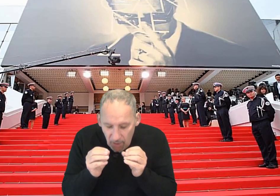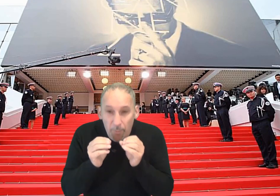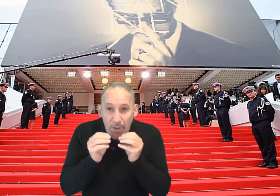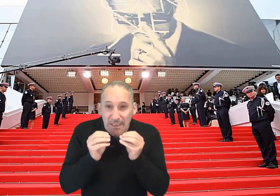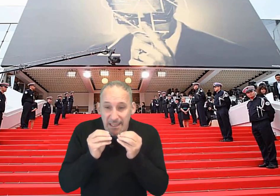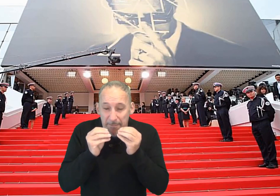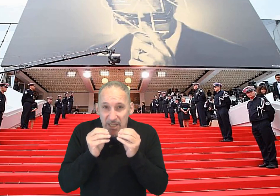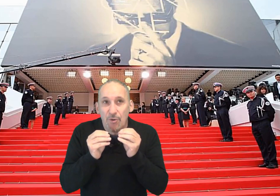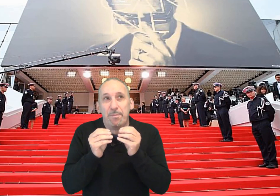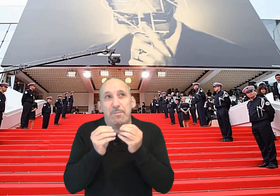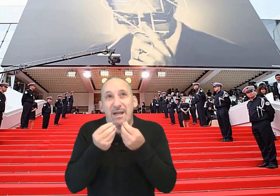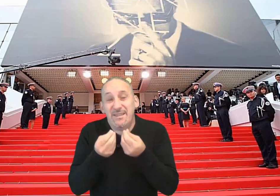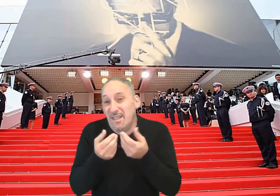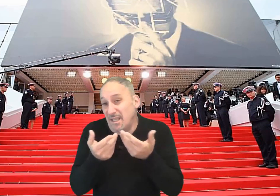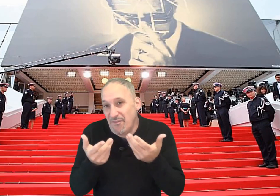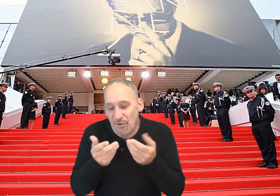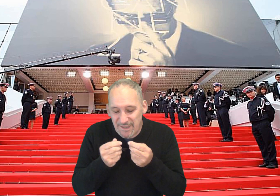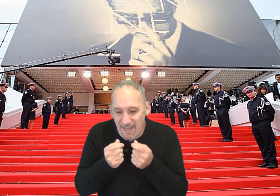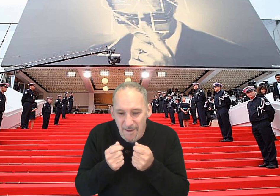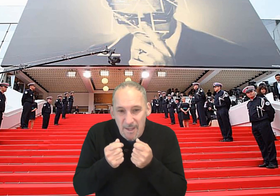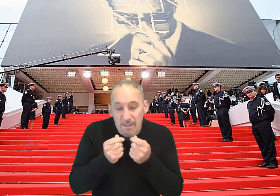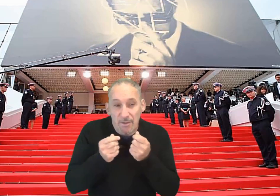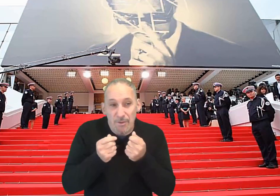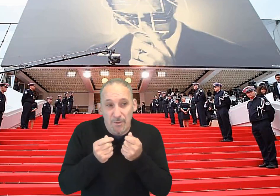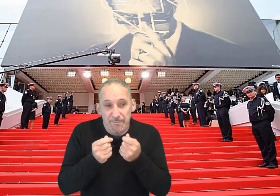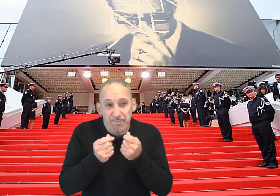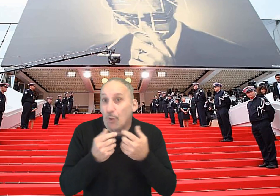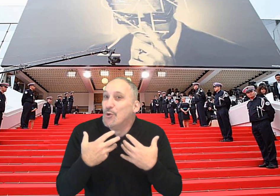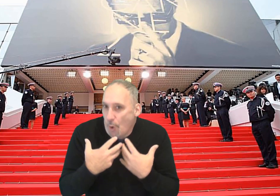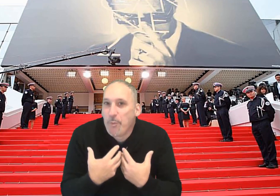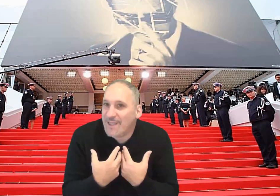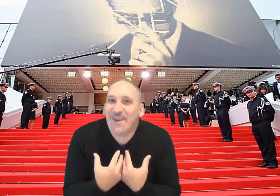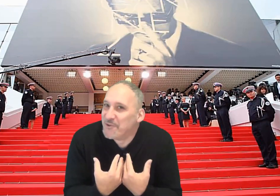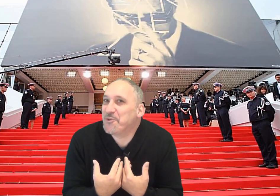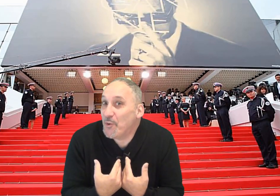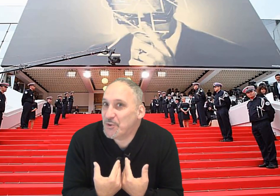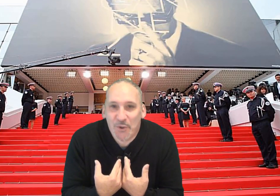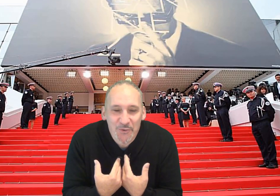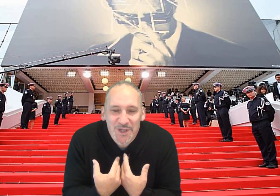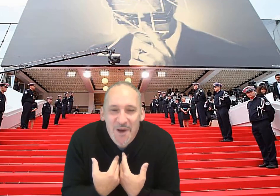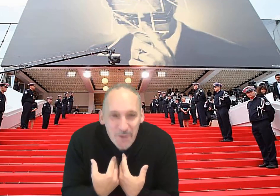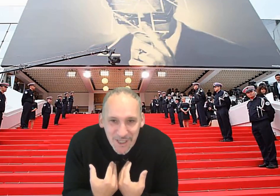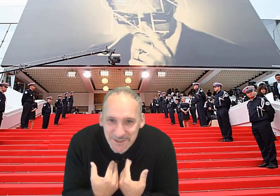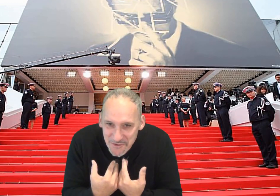Qu'en pense la majeure partie des Français que je représente donc aujourd'hui, hein,